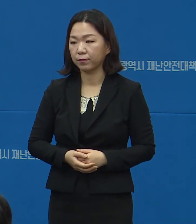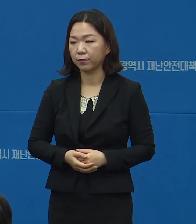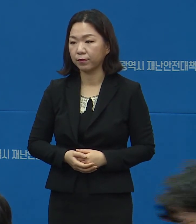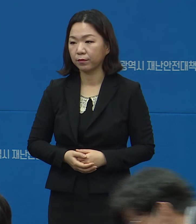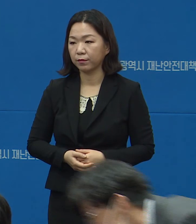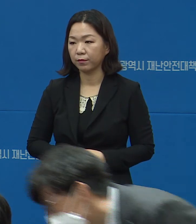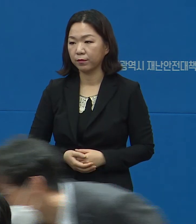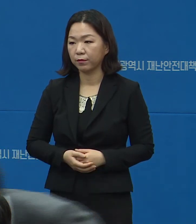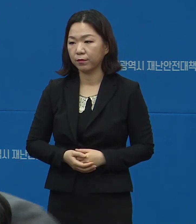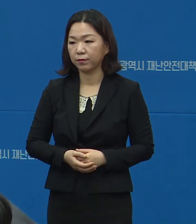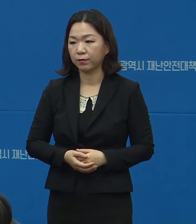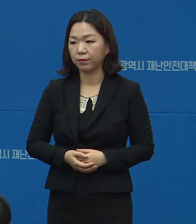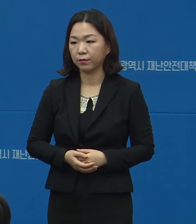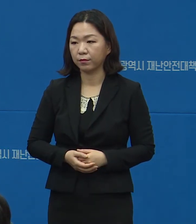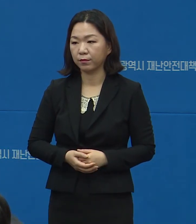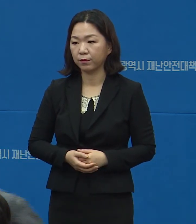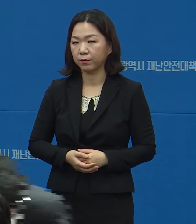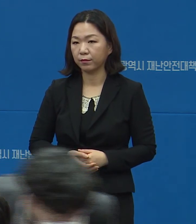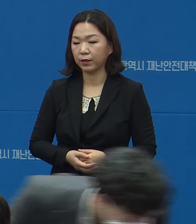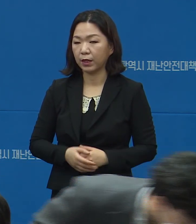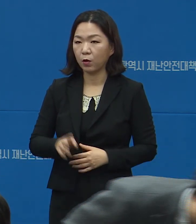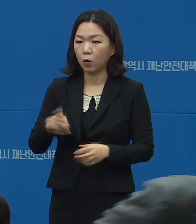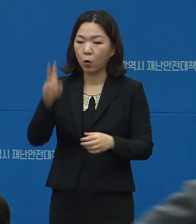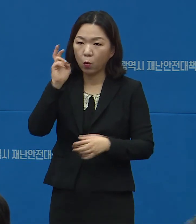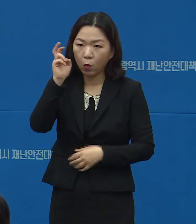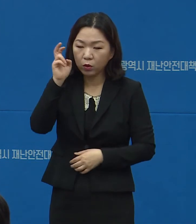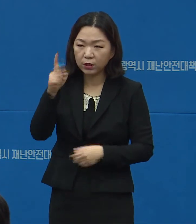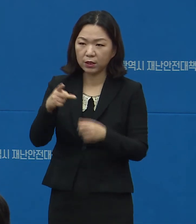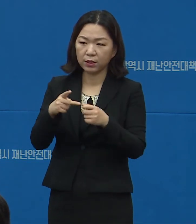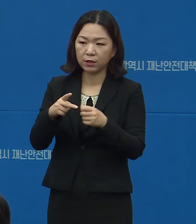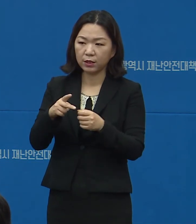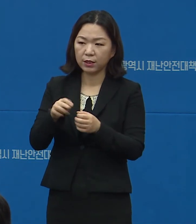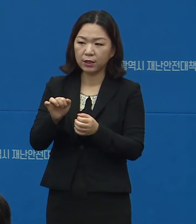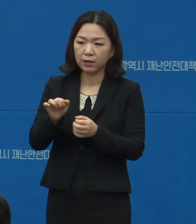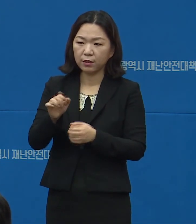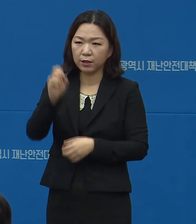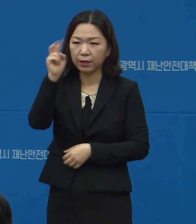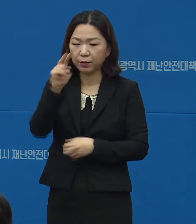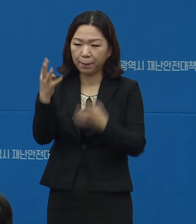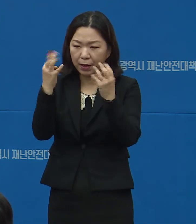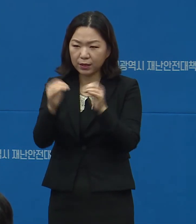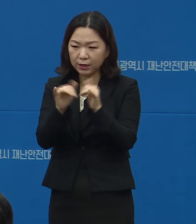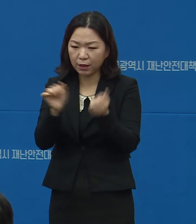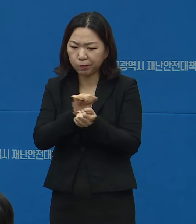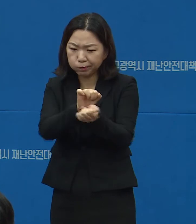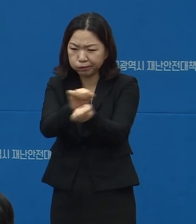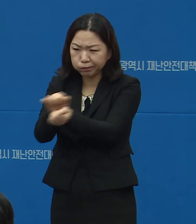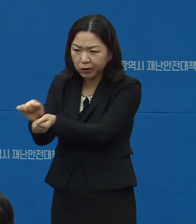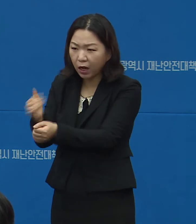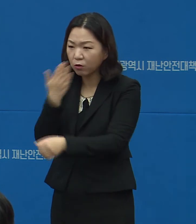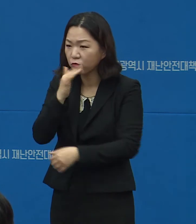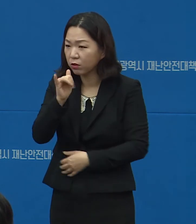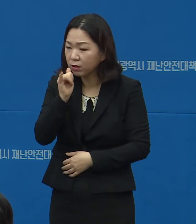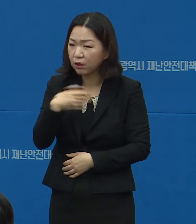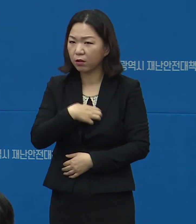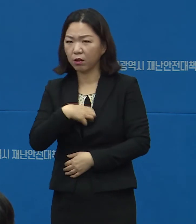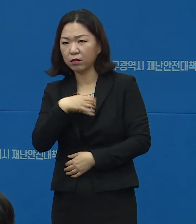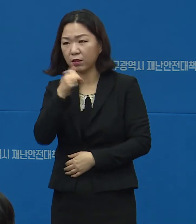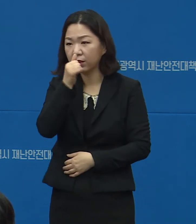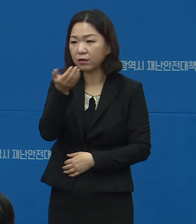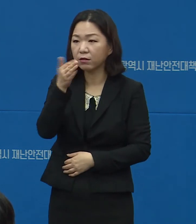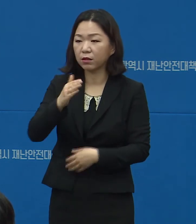제2의 슈퍼 정산 항소가 되지 않을까 우려가 많은데요. 지금 확진자가 나오면서 이제 폐쇄 방역 조치를